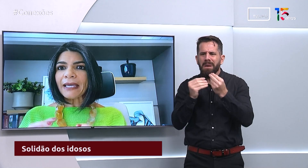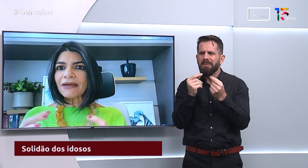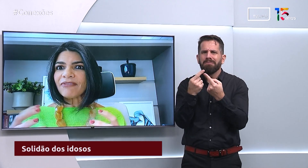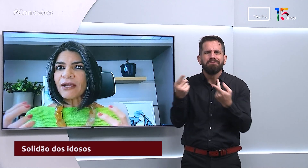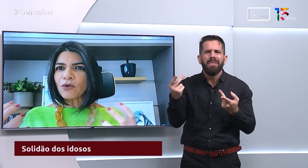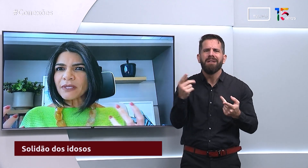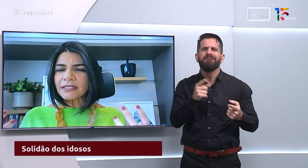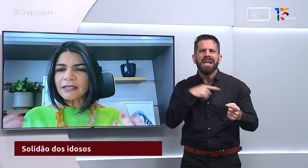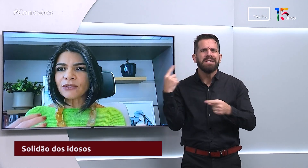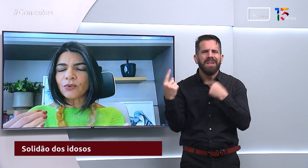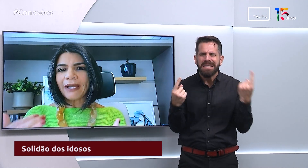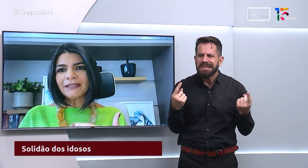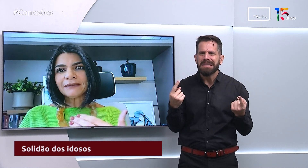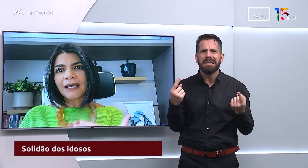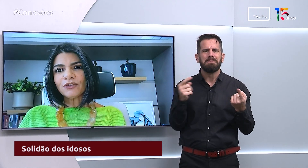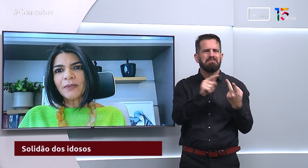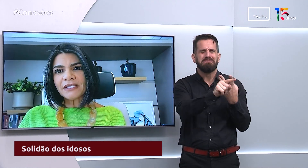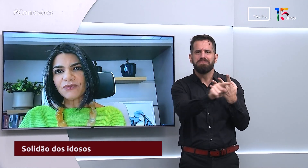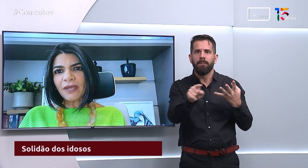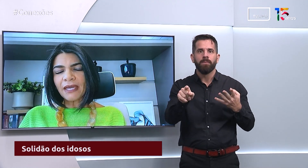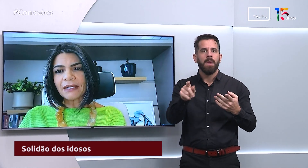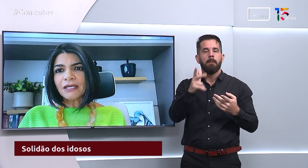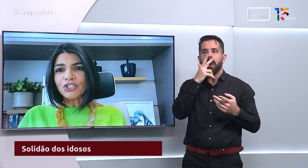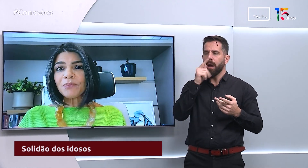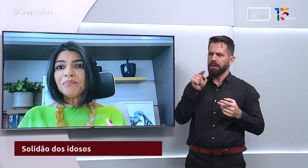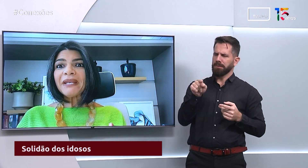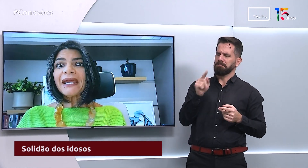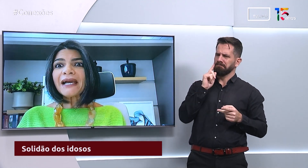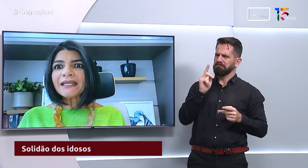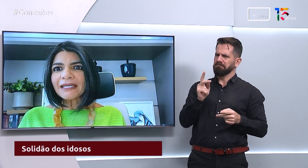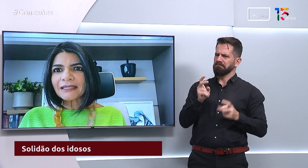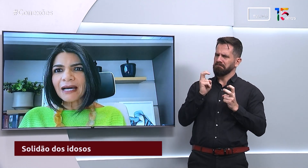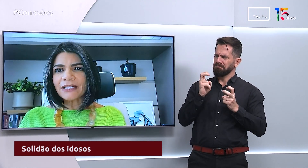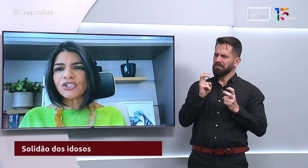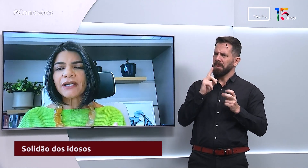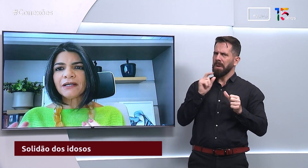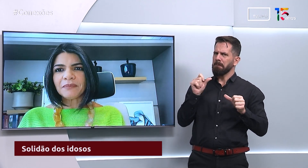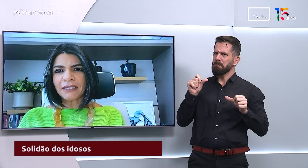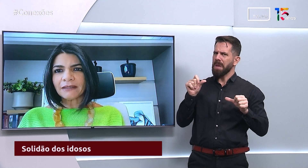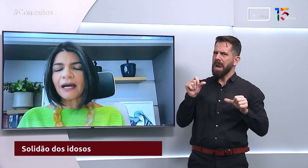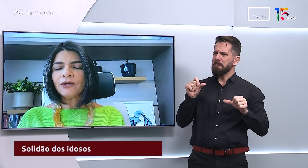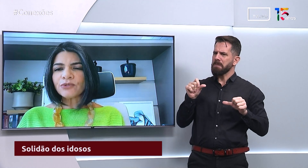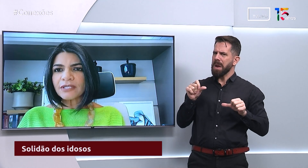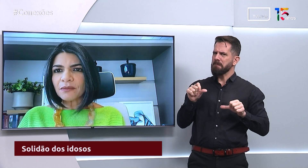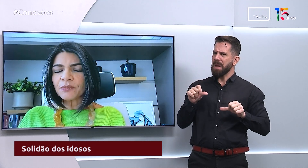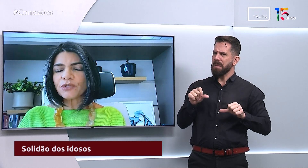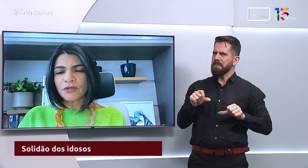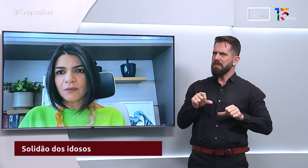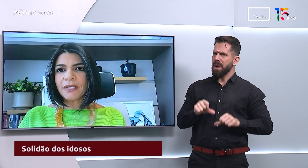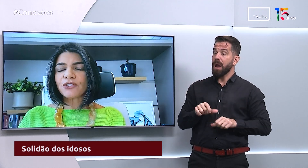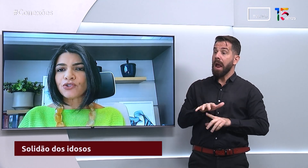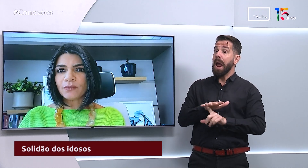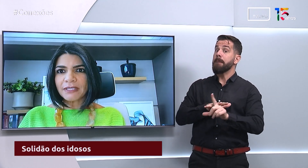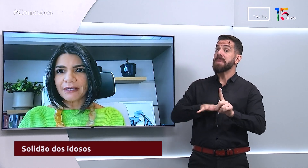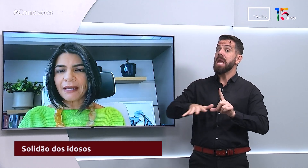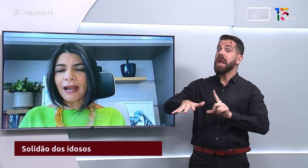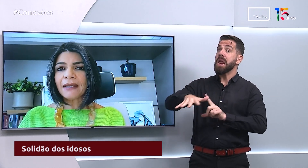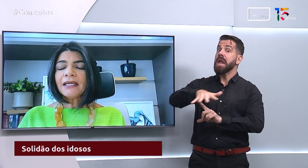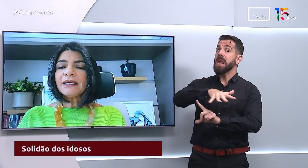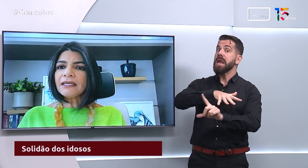Então, ela vai começando a entrar numa esfera de precariedade ambiental no seu ambiente